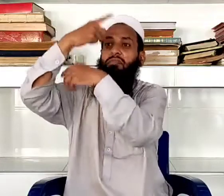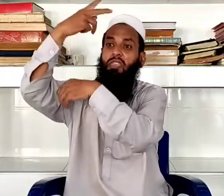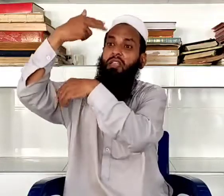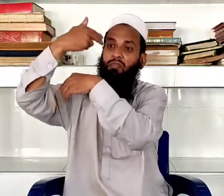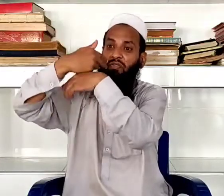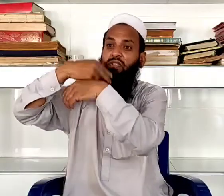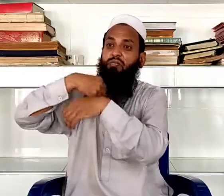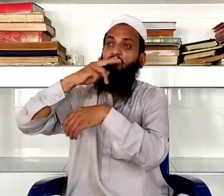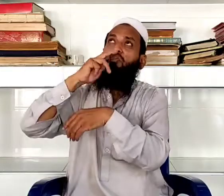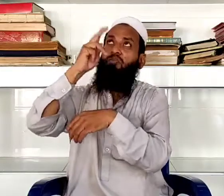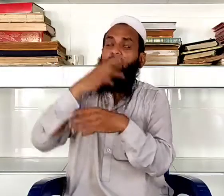की तौफीक अता फरमान।